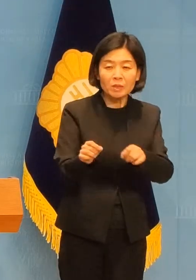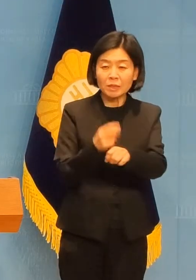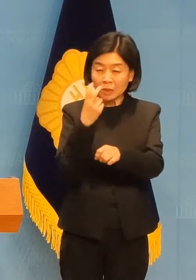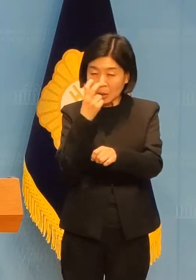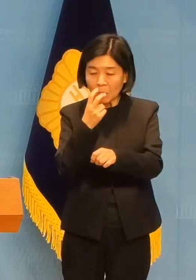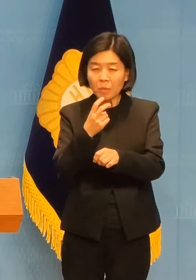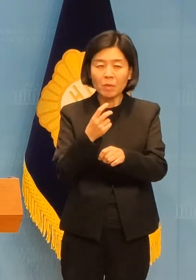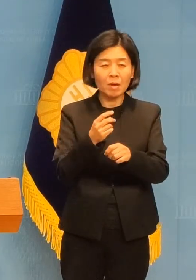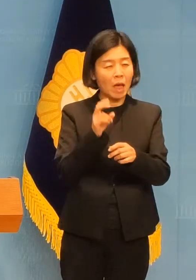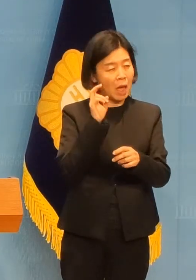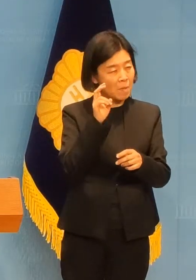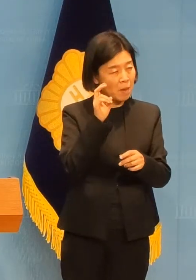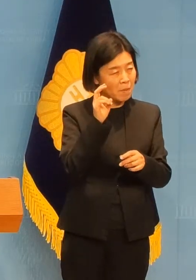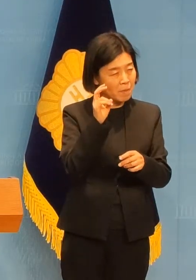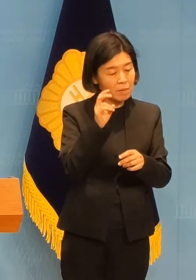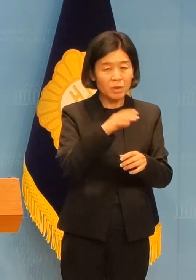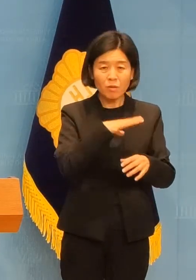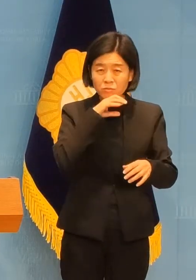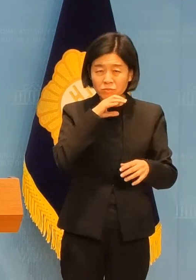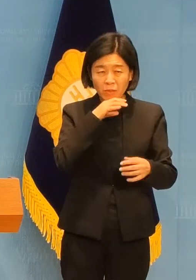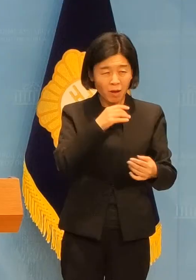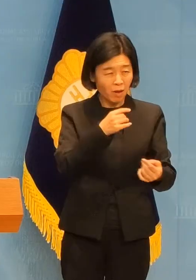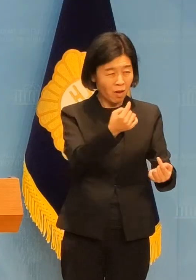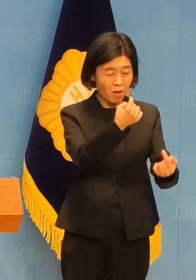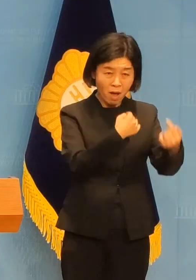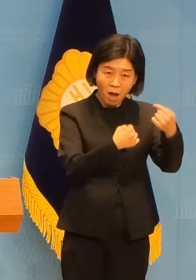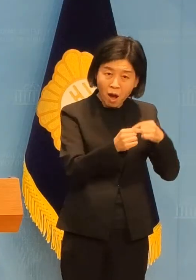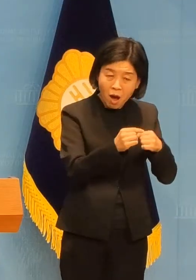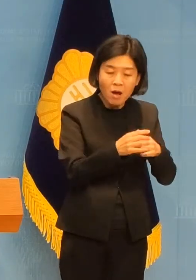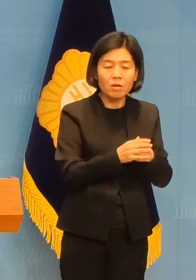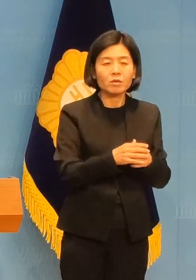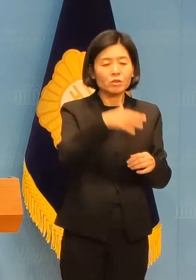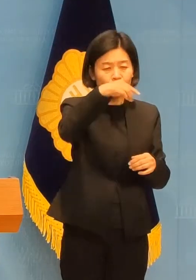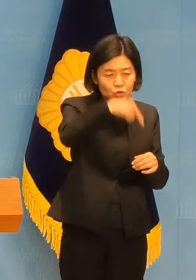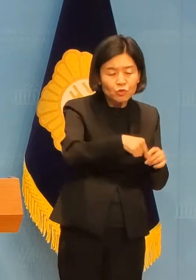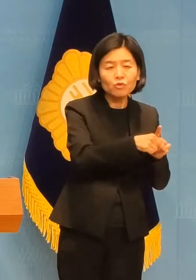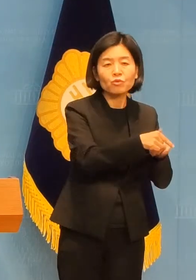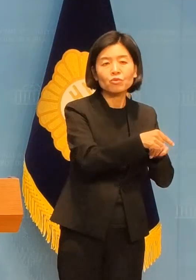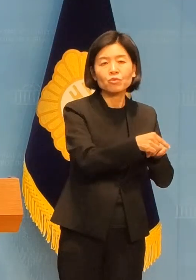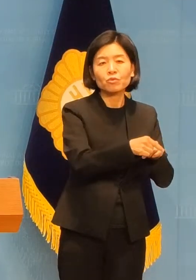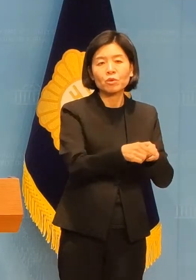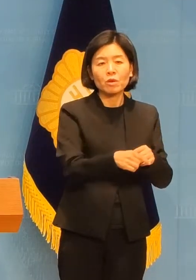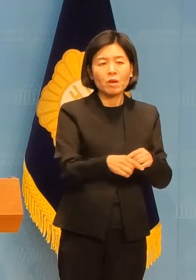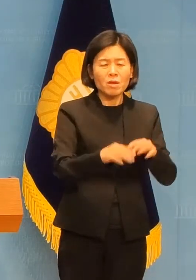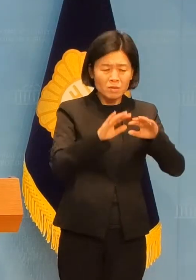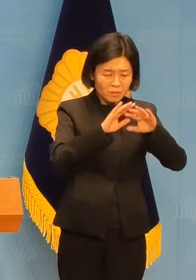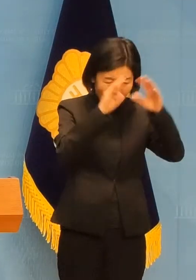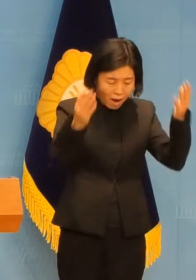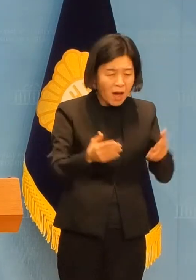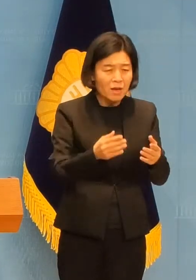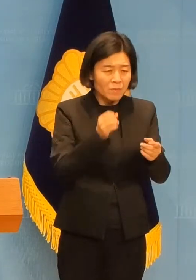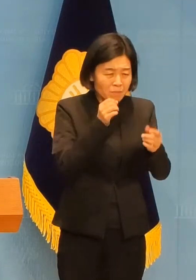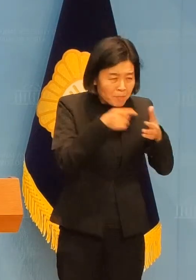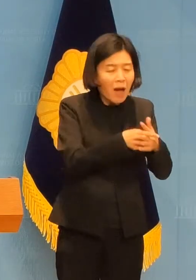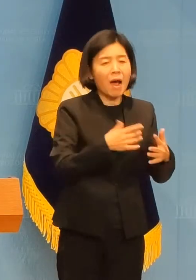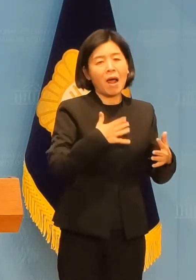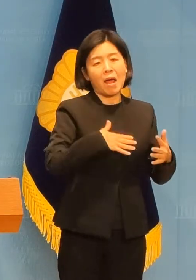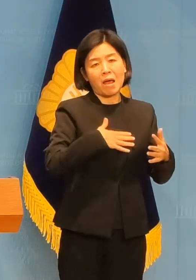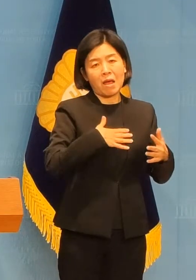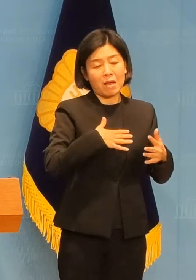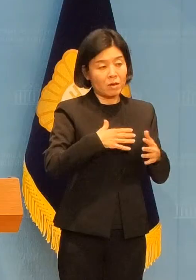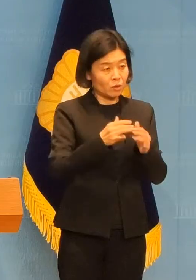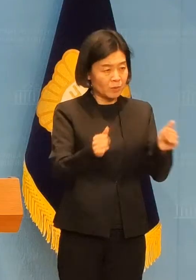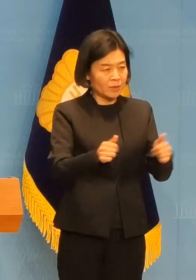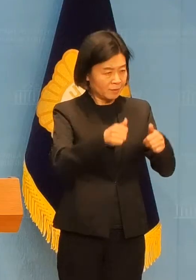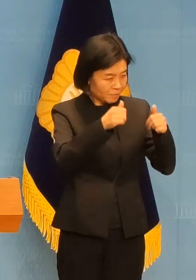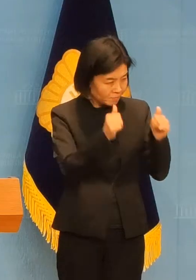있습니다. 추전 원내대표는 누구나 명백히 알 수 있는 사실을 부인하지 말고 국민의 준엄한